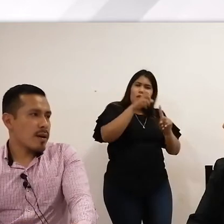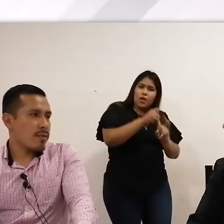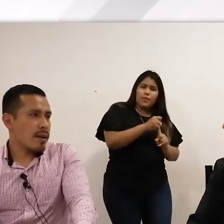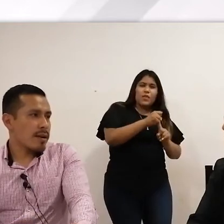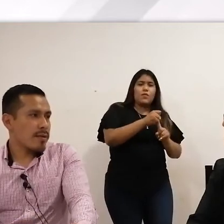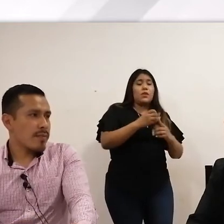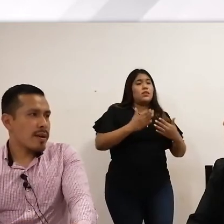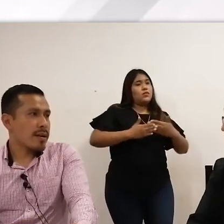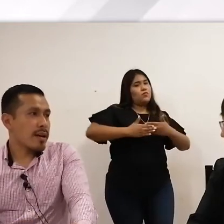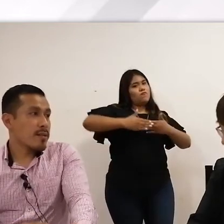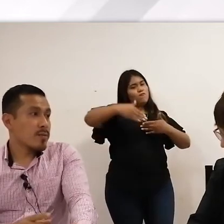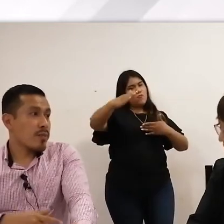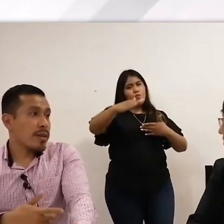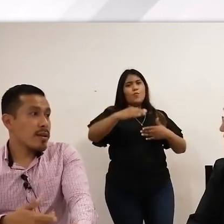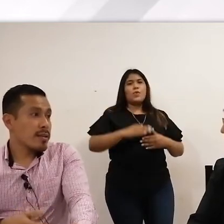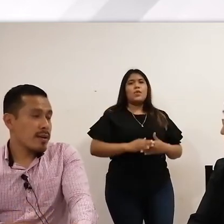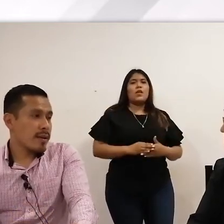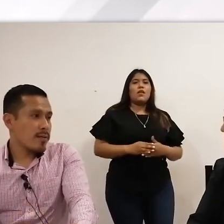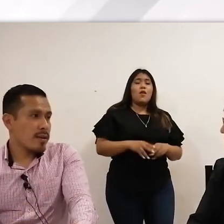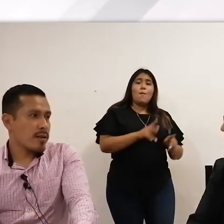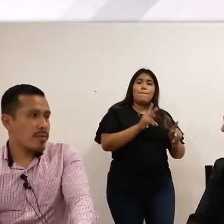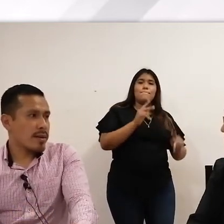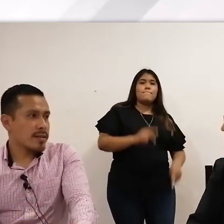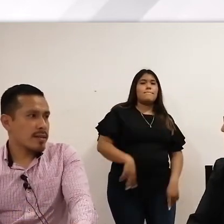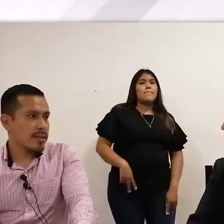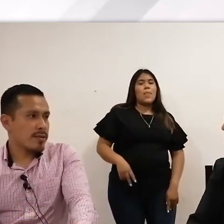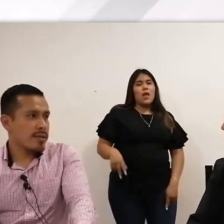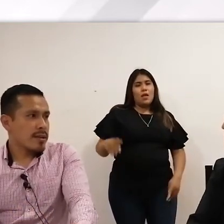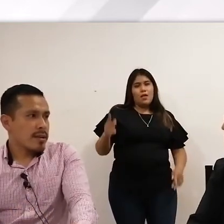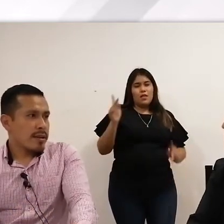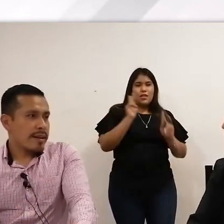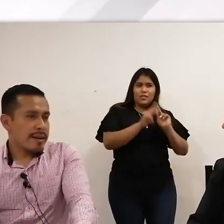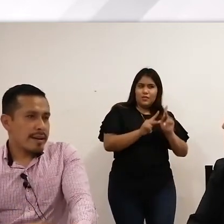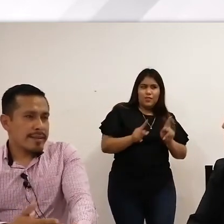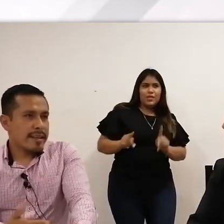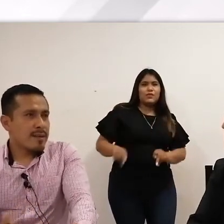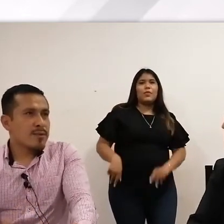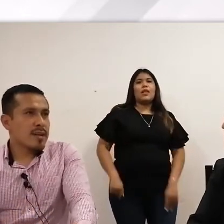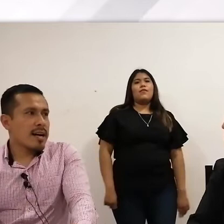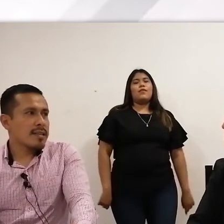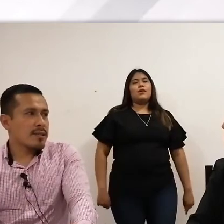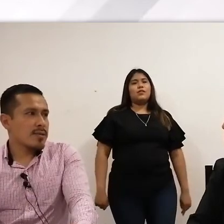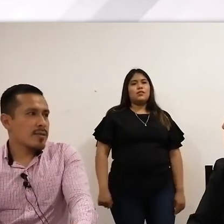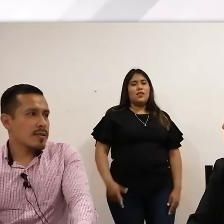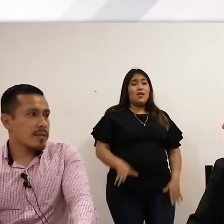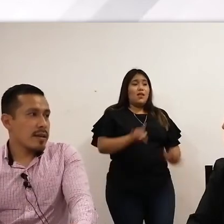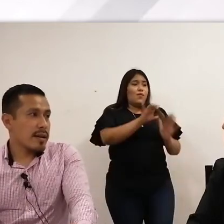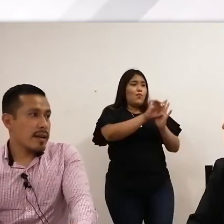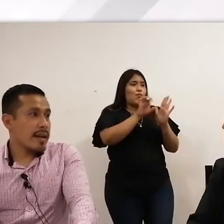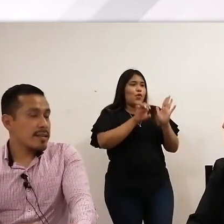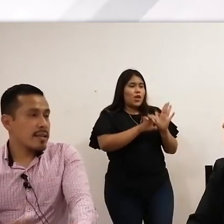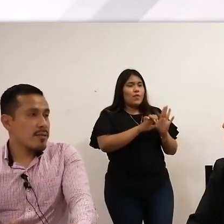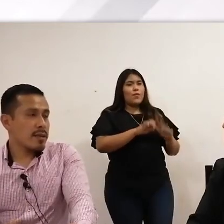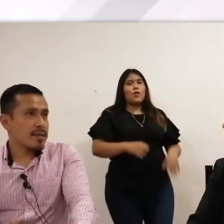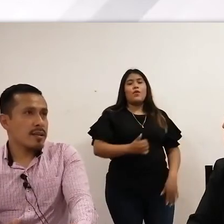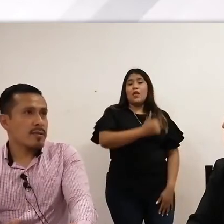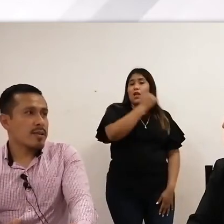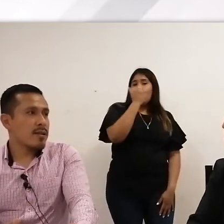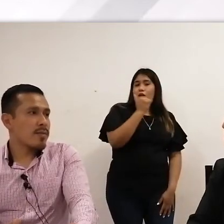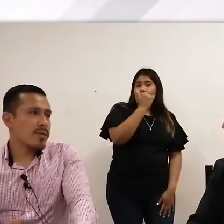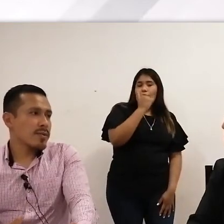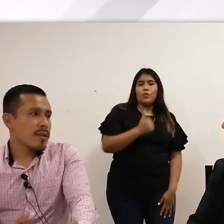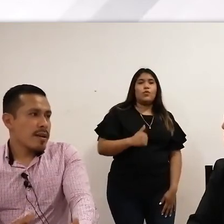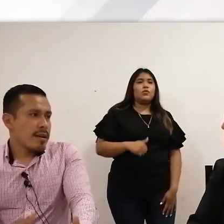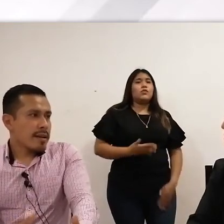este vocabulario para que ellos puedan entablar una conversación. Tenemos casos de éxito de